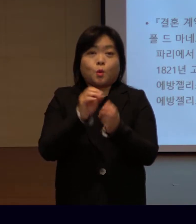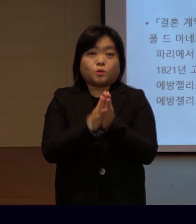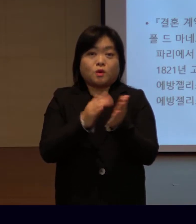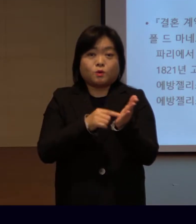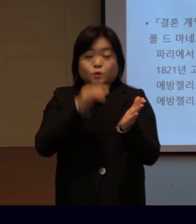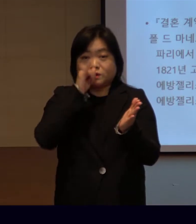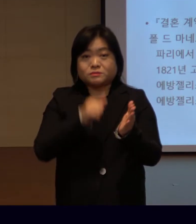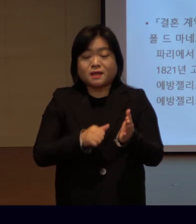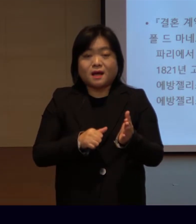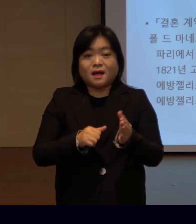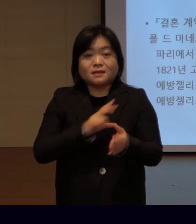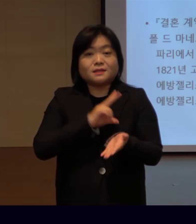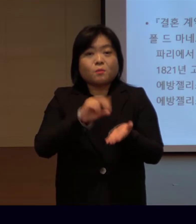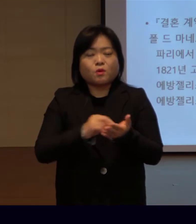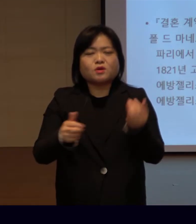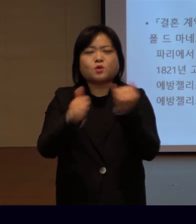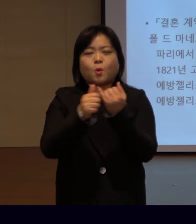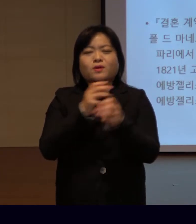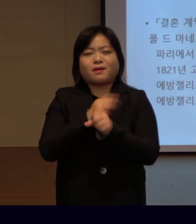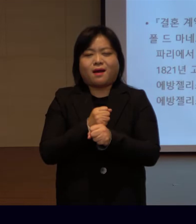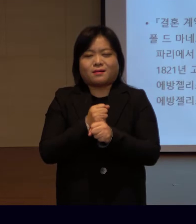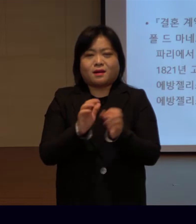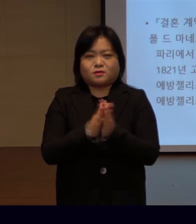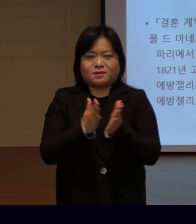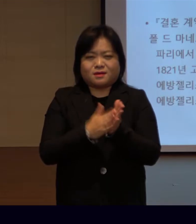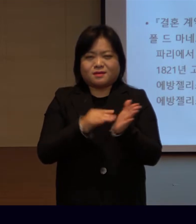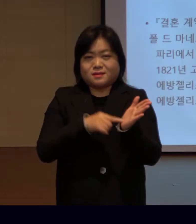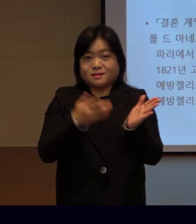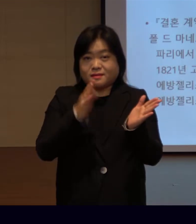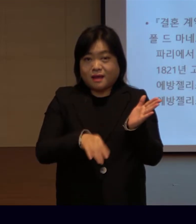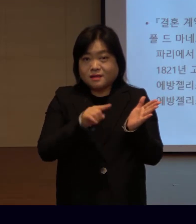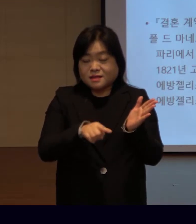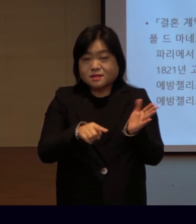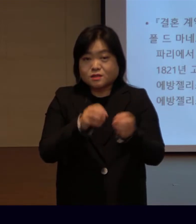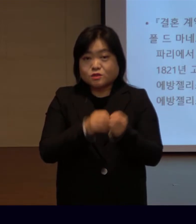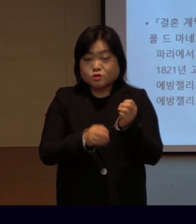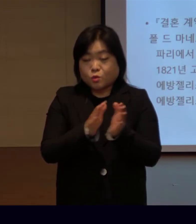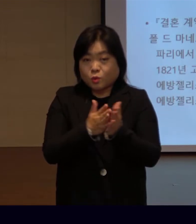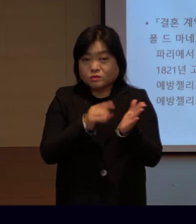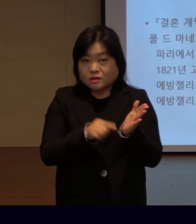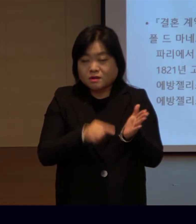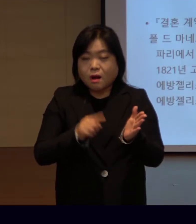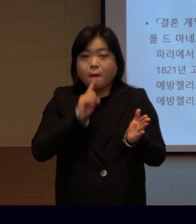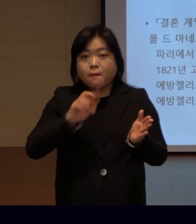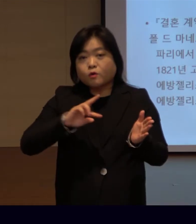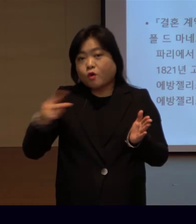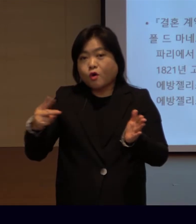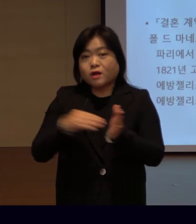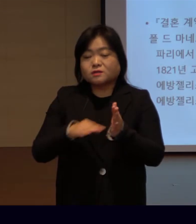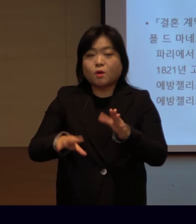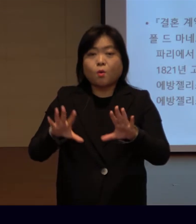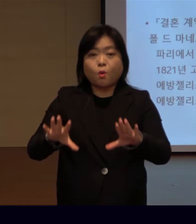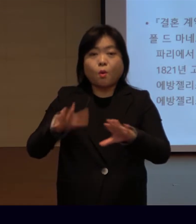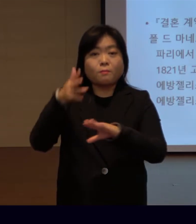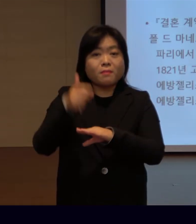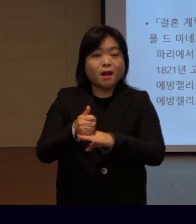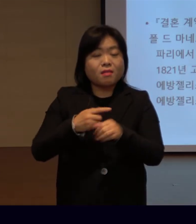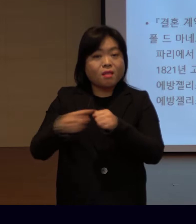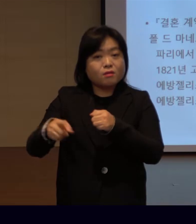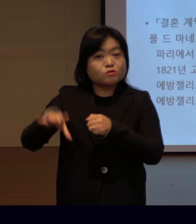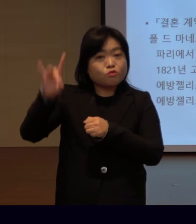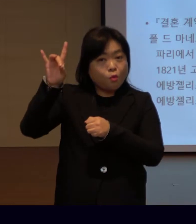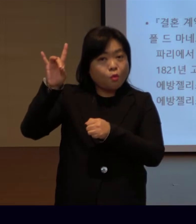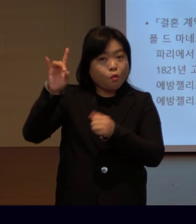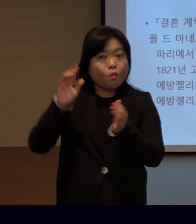제목 자체가 결혼 계약이고요. 제가 사실은 이 소설을 번역을 해서 올 말이나 내년 초쯤에